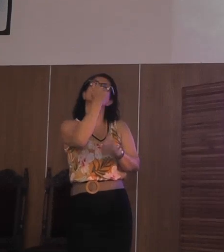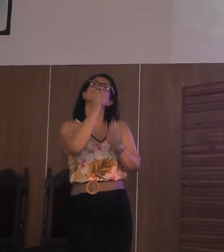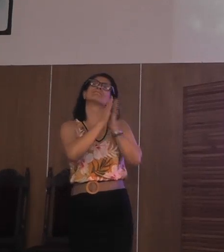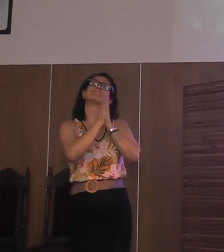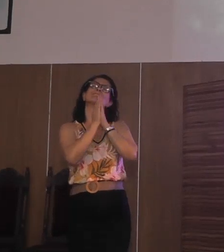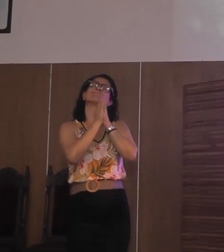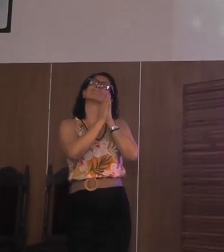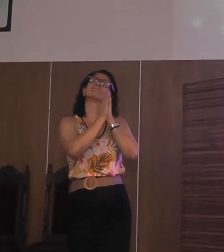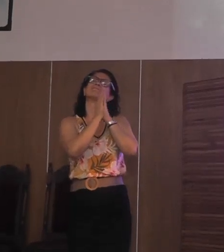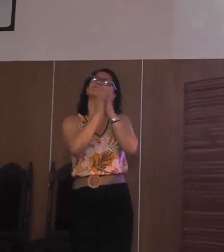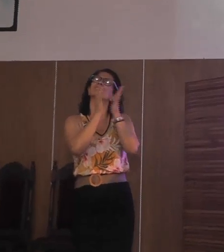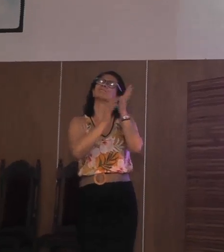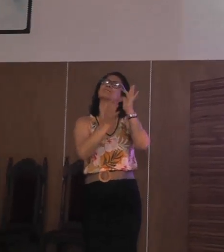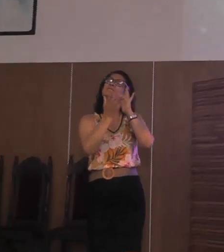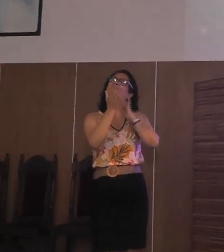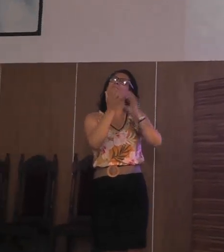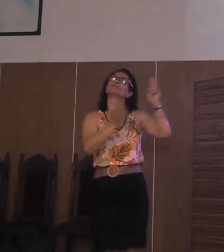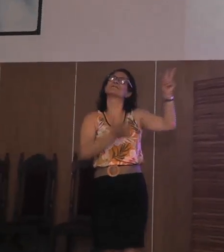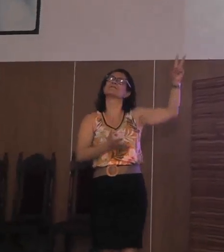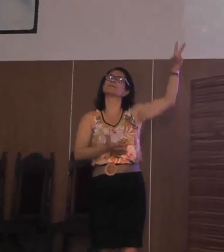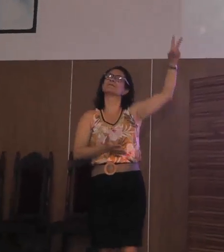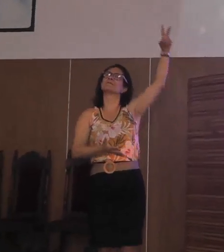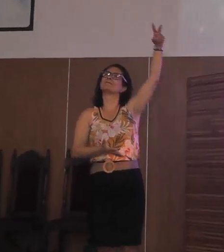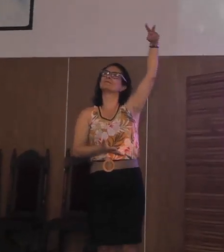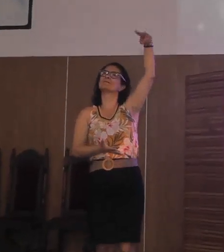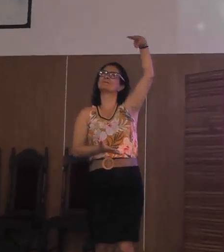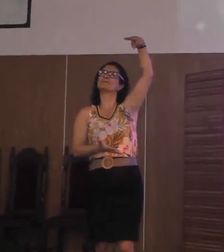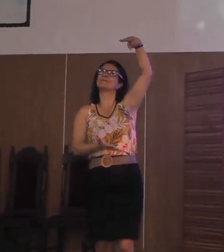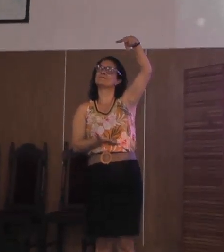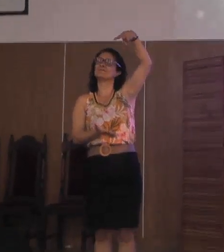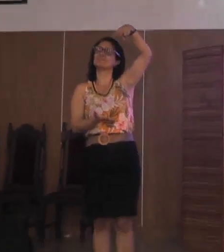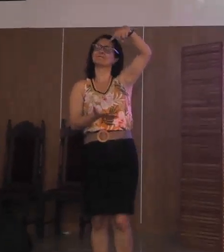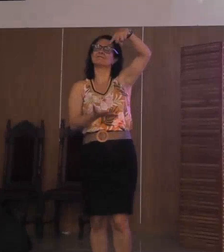pedimos, Jesus virá.